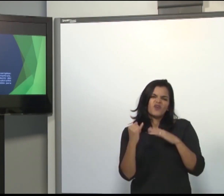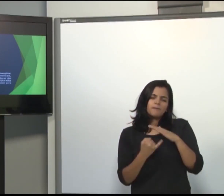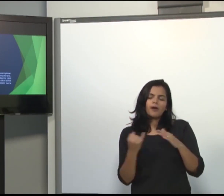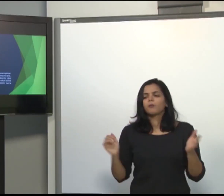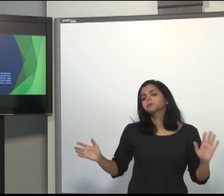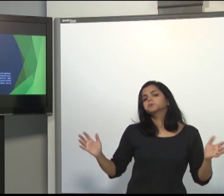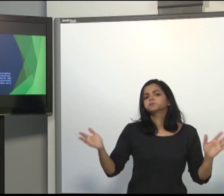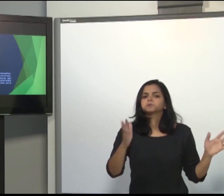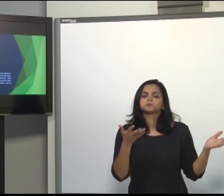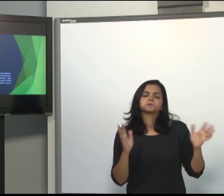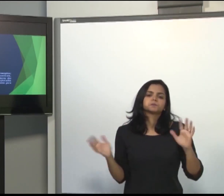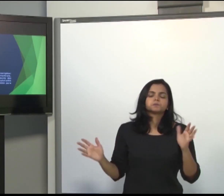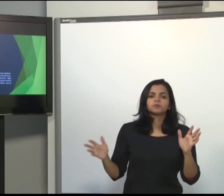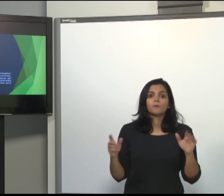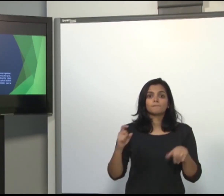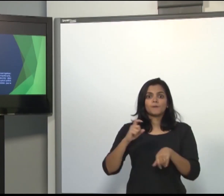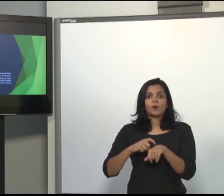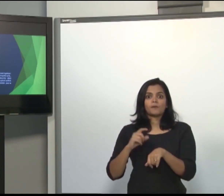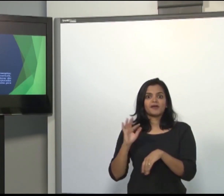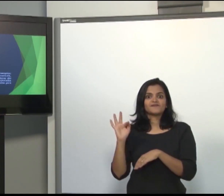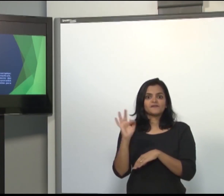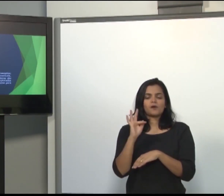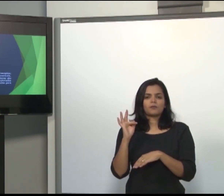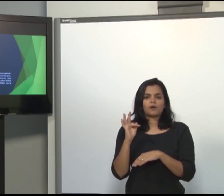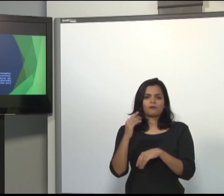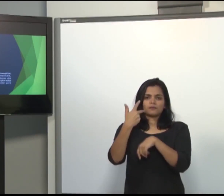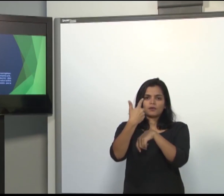essa língua. E também a escrita.